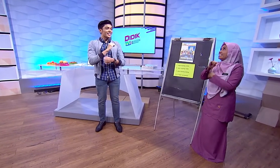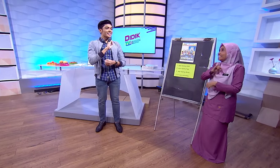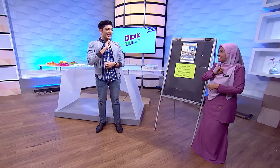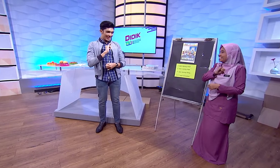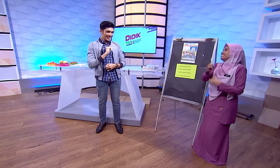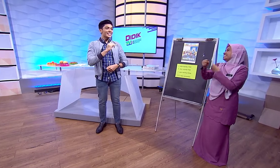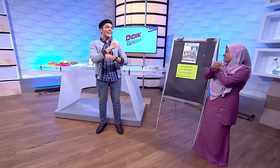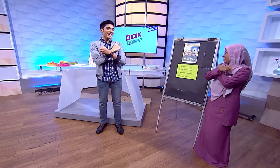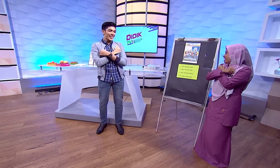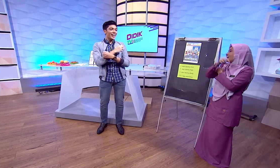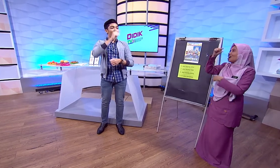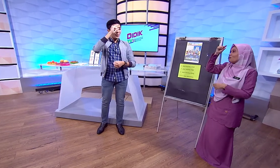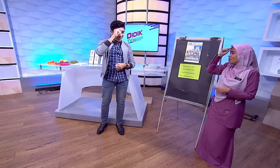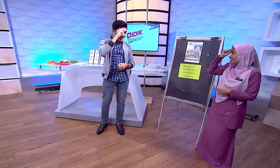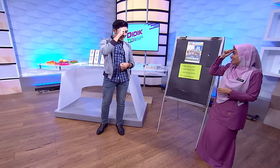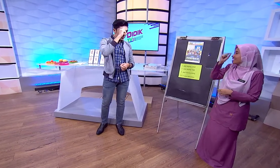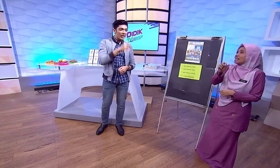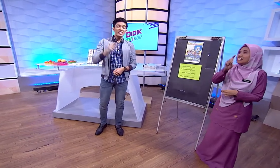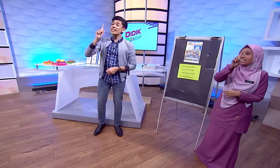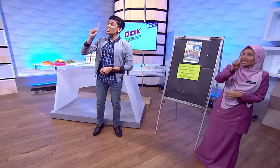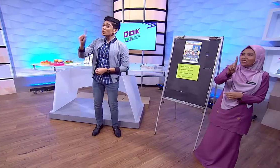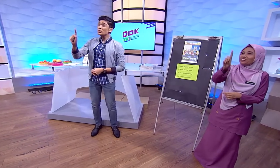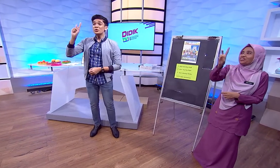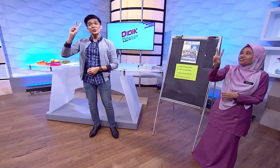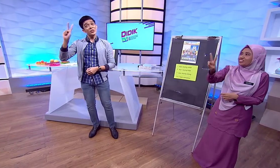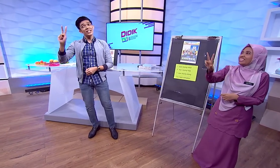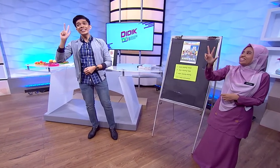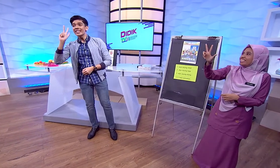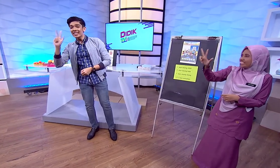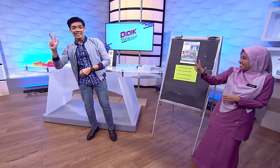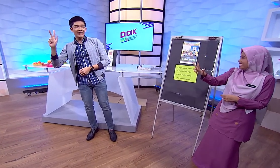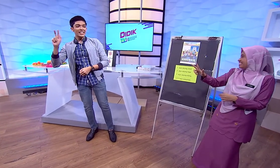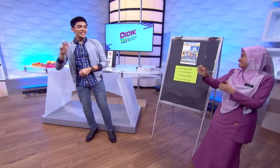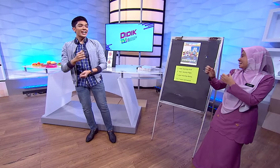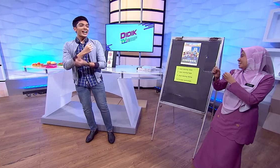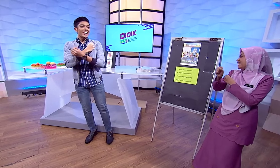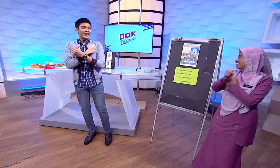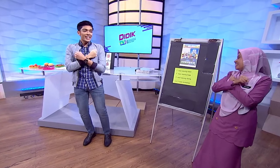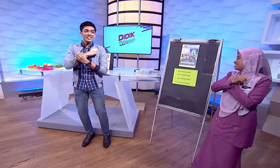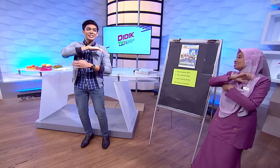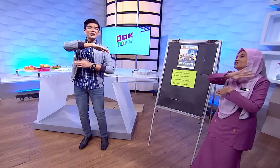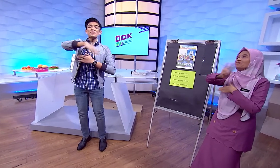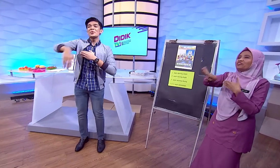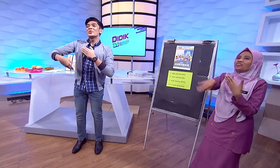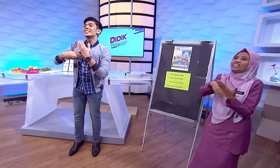sayur sayang abang 1 dua tiga sayang semuanya